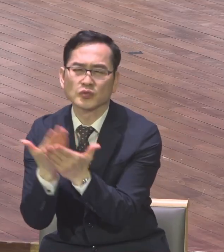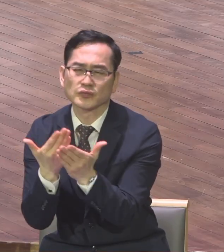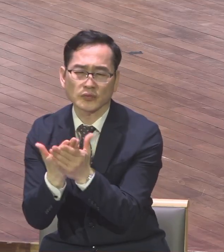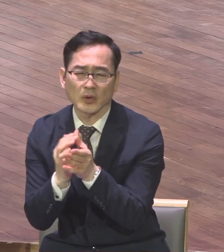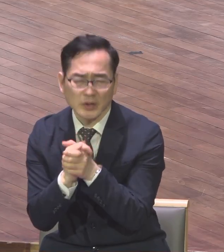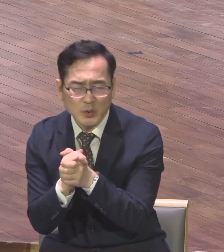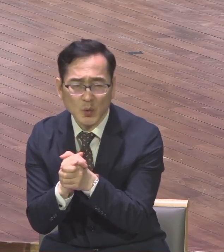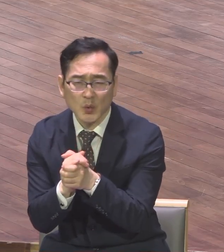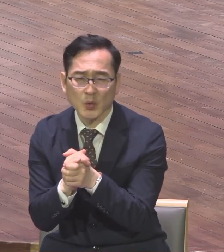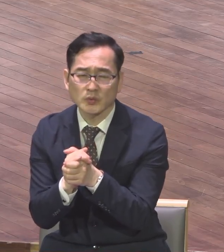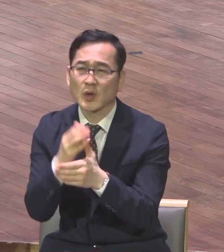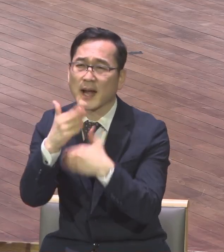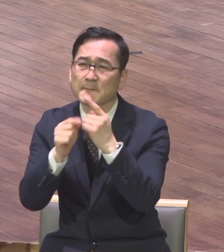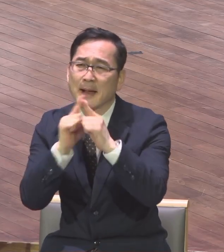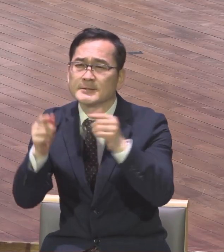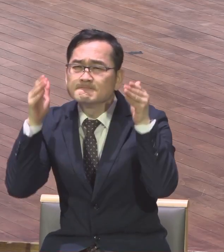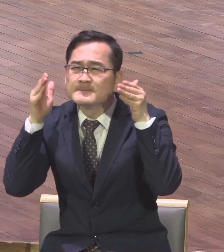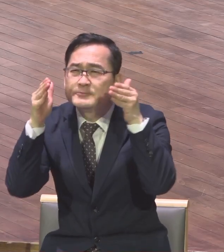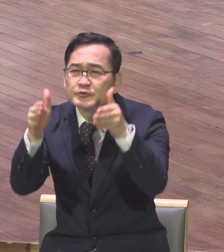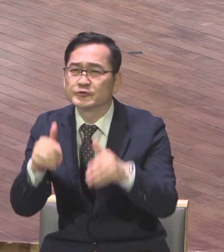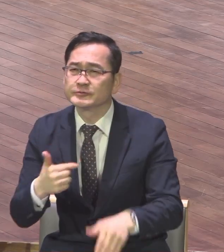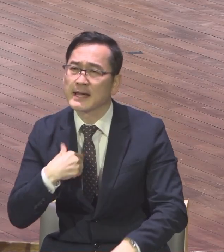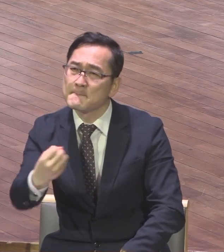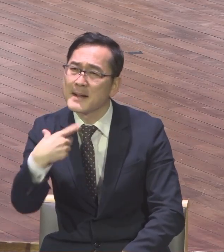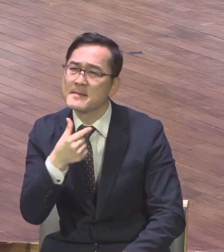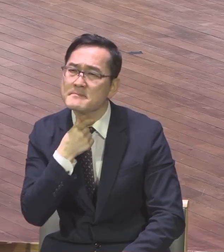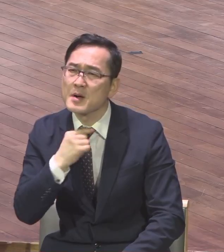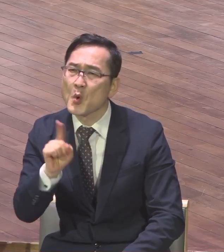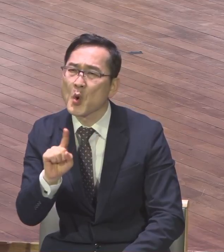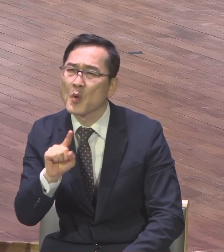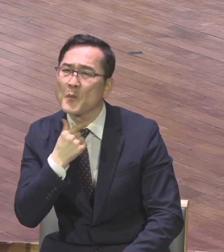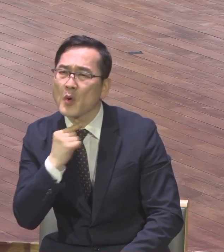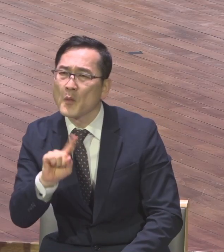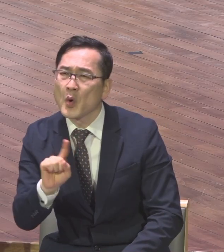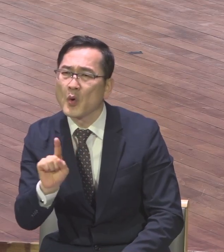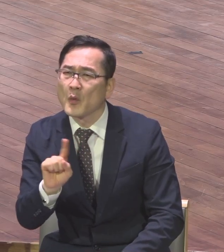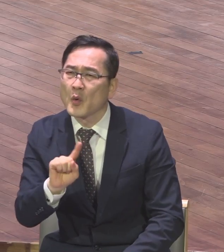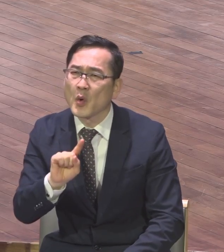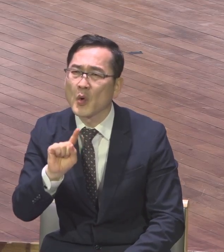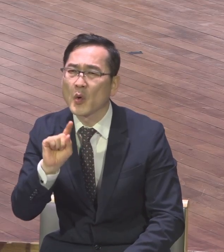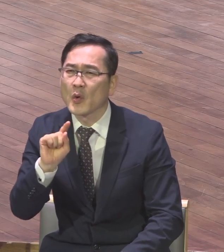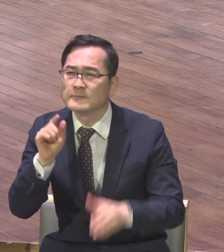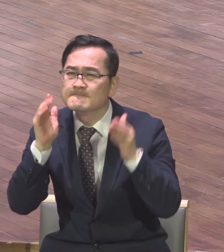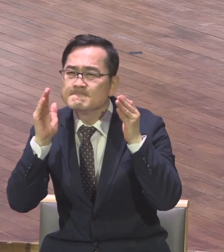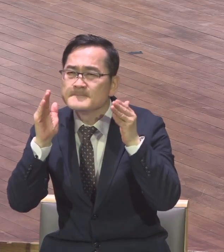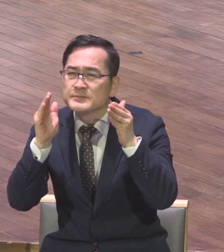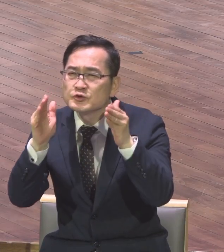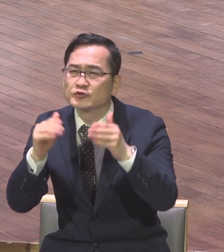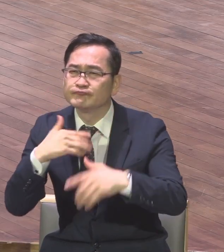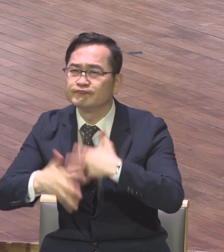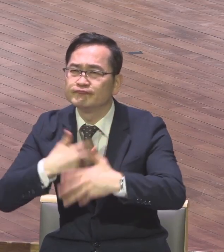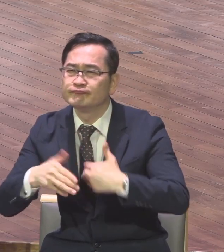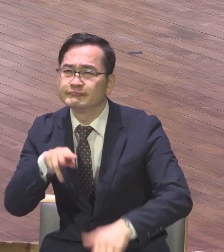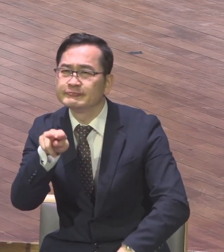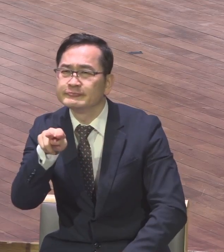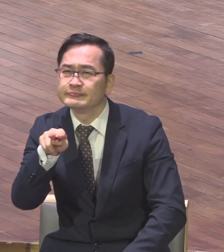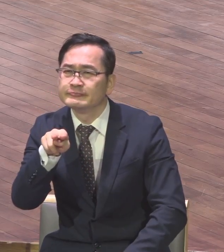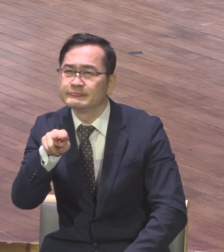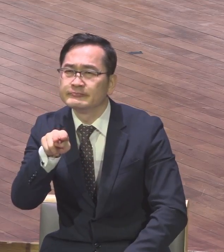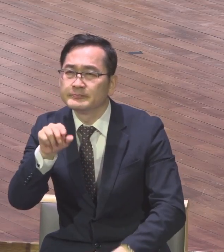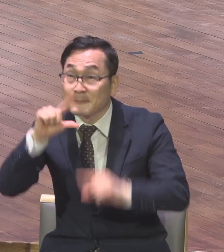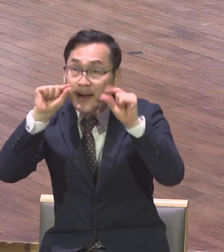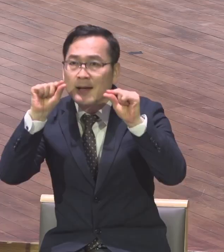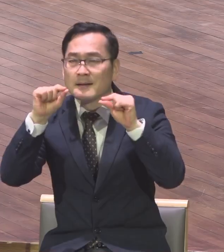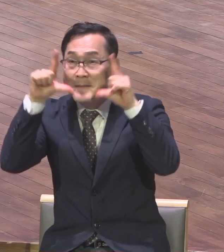그 말씀을 뭐요? 꽉 잡아야 됩니다. 내게 주신 그 감동, 나에게만 주신 말씀, 그걸 내 말을 내게 딱 잡고